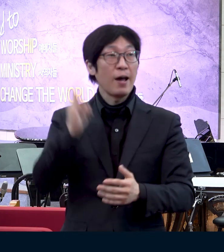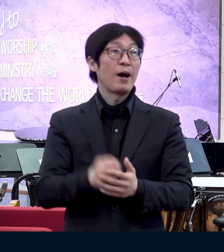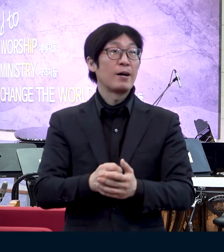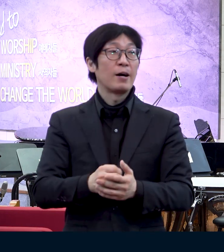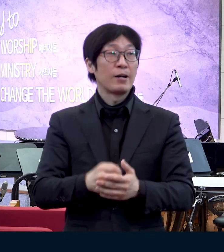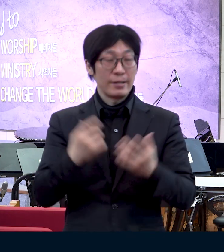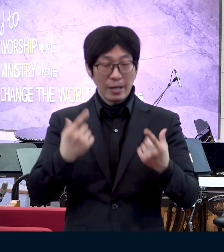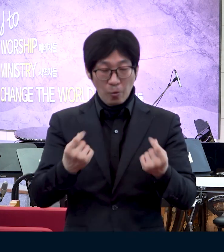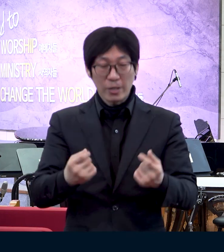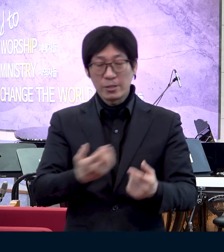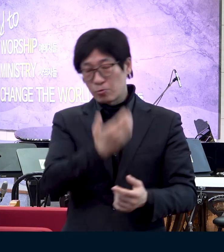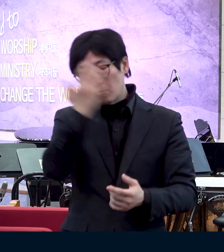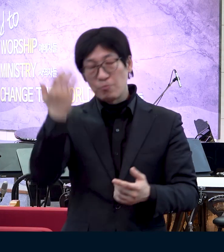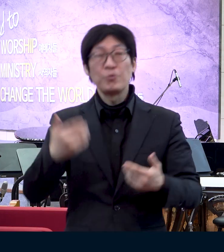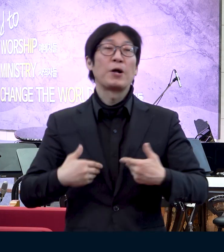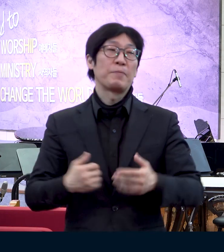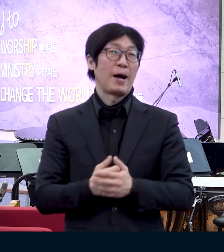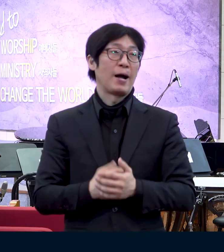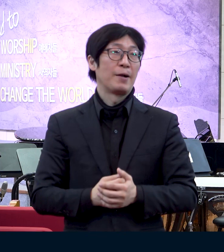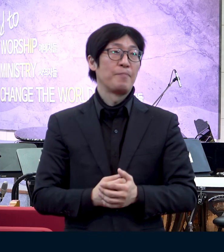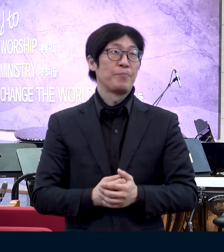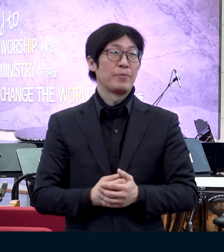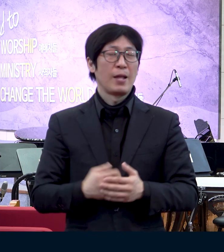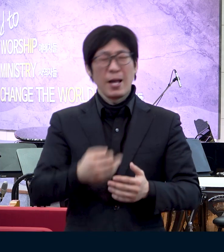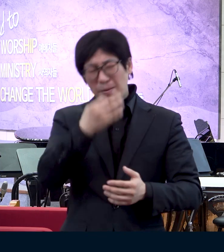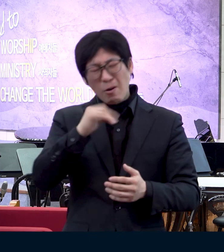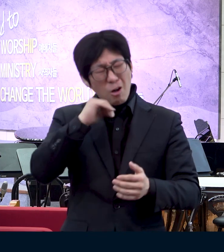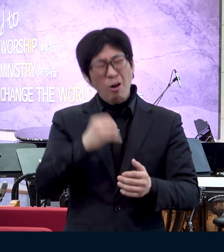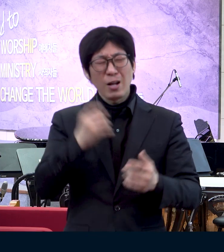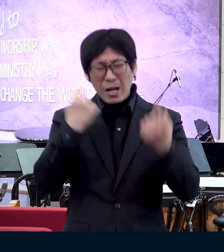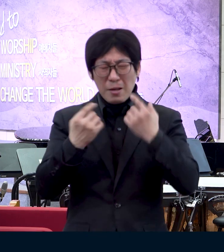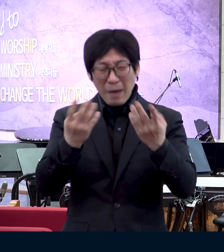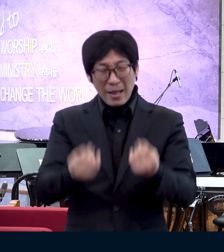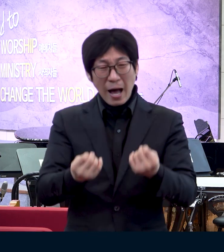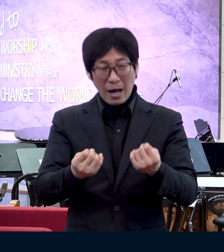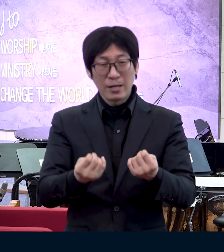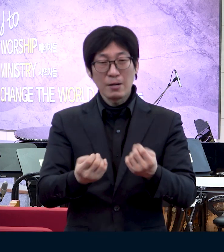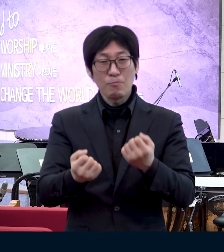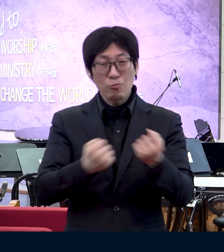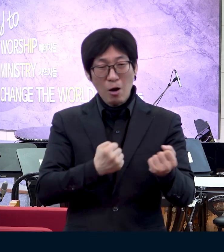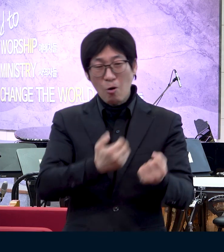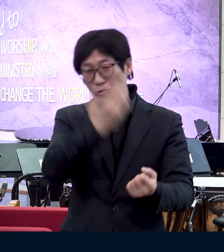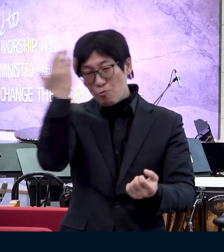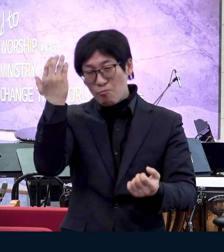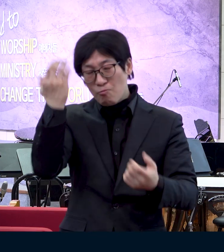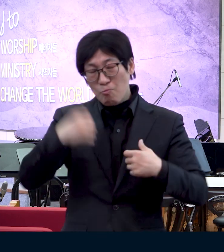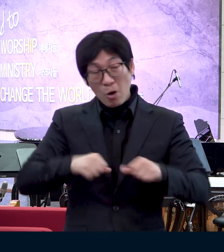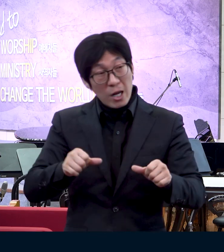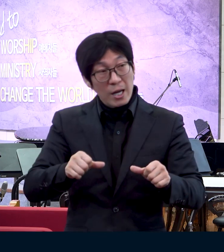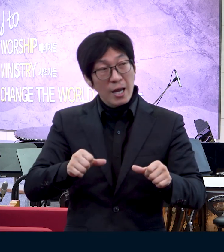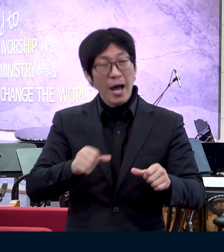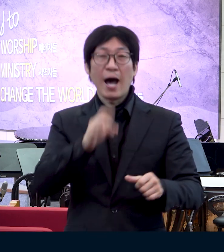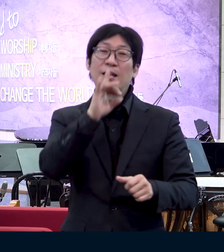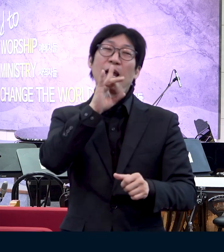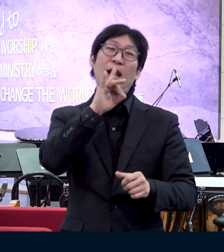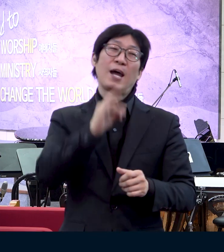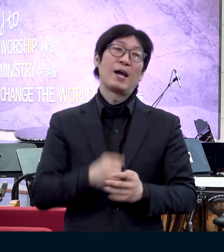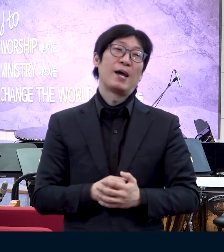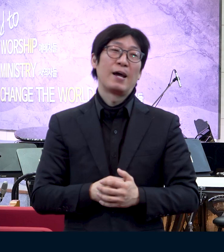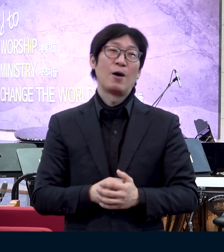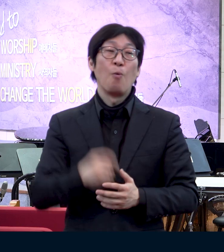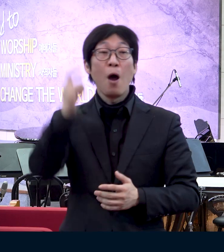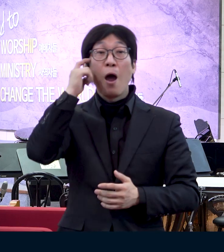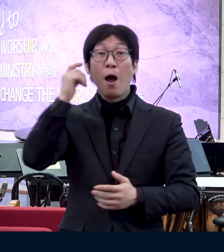것, 이게 정말 중요해요. 아무리 힘들고 아무리 상처받고 그래도요, 절대 꿈꾸기를 포기해서는 안